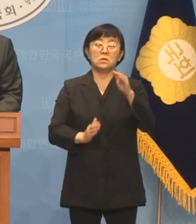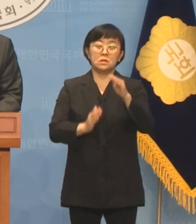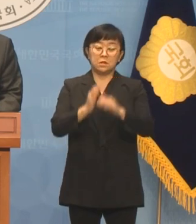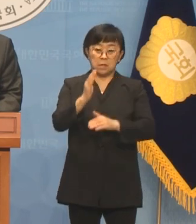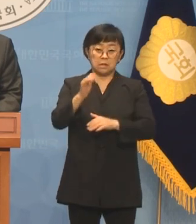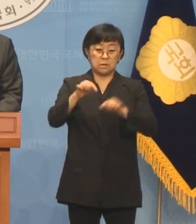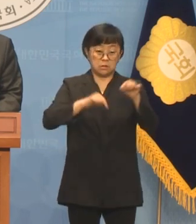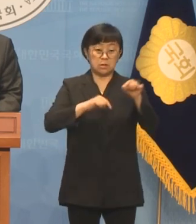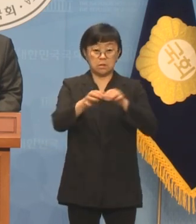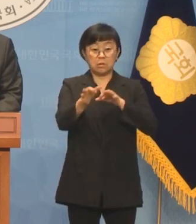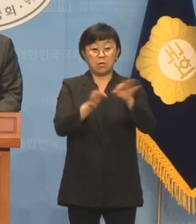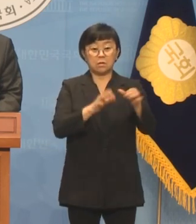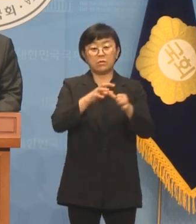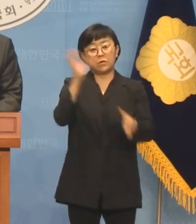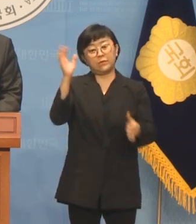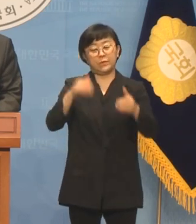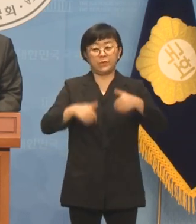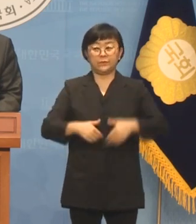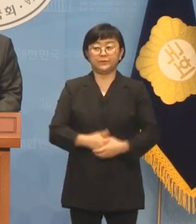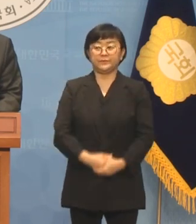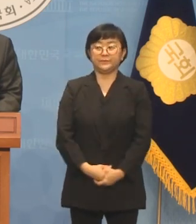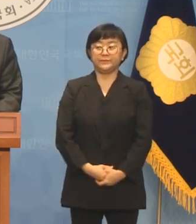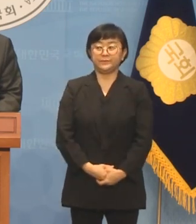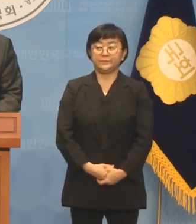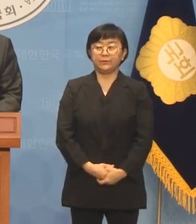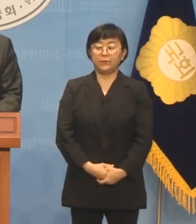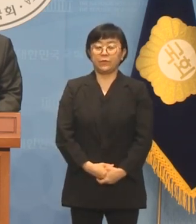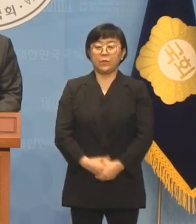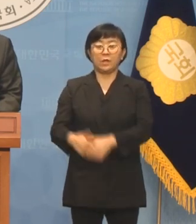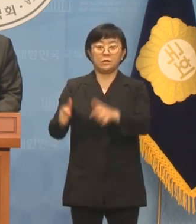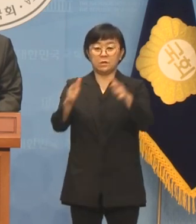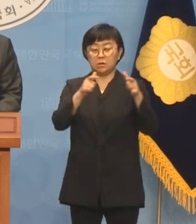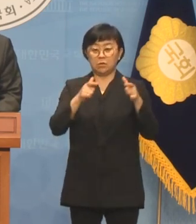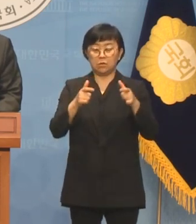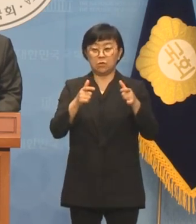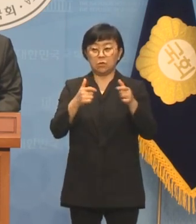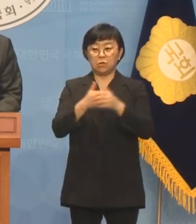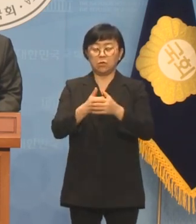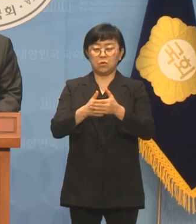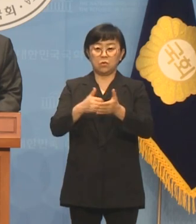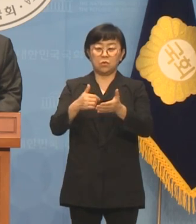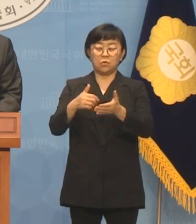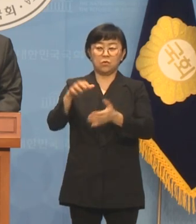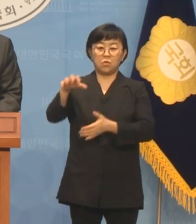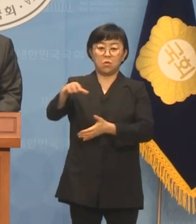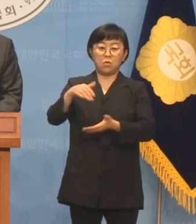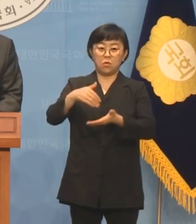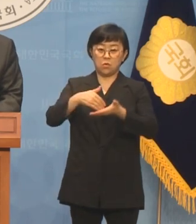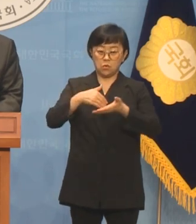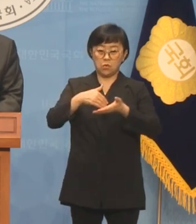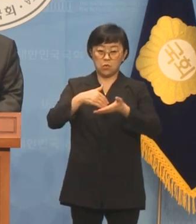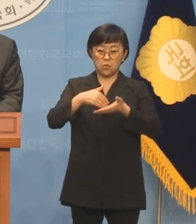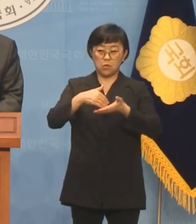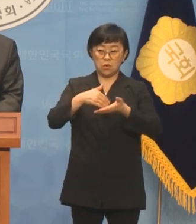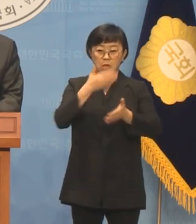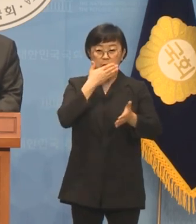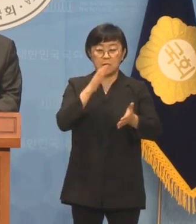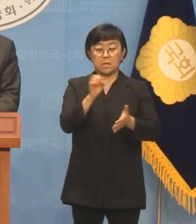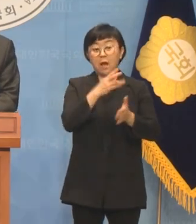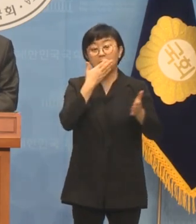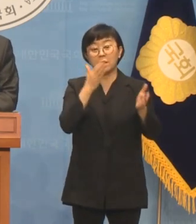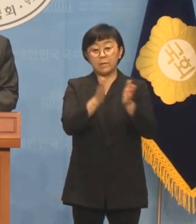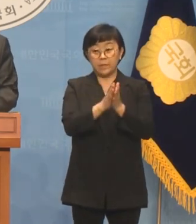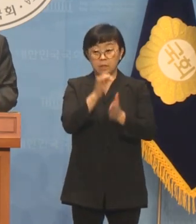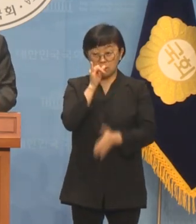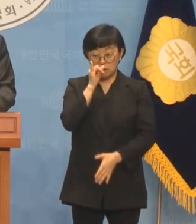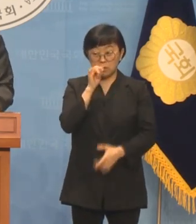거래에서 벗어나야 합니다. 지역구 나눠먹기식 요구와 같은 취지의 은난 야합이 이루어진